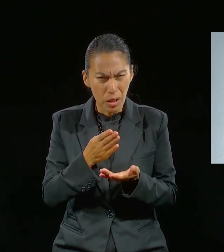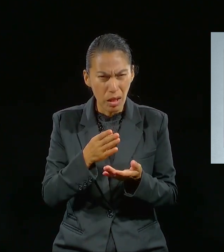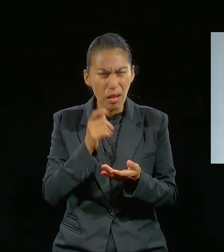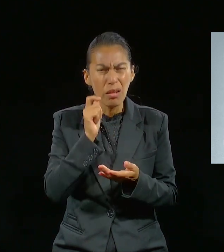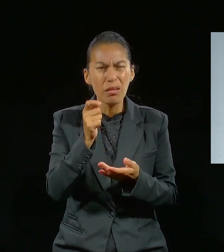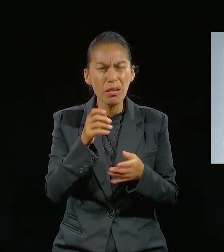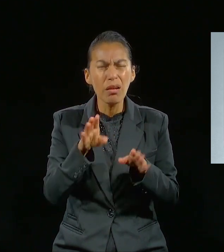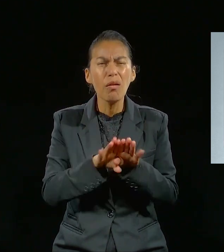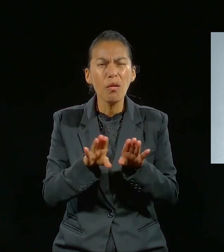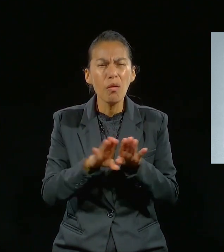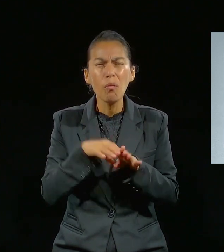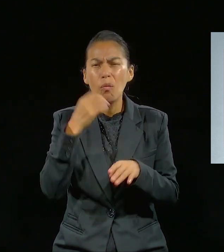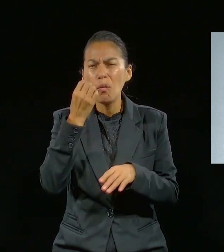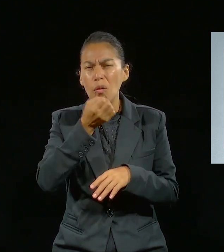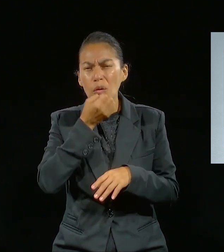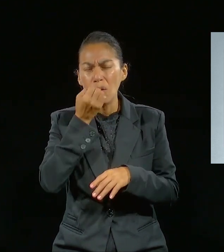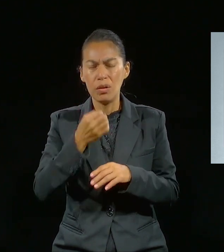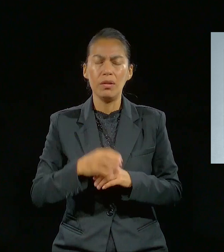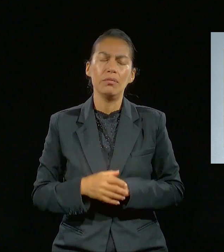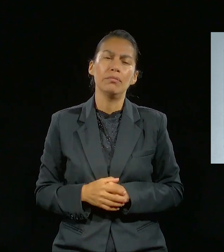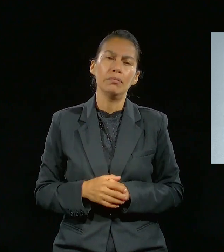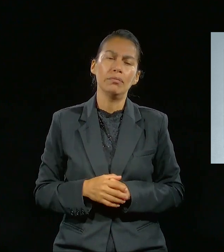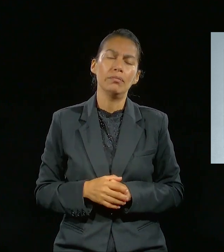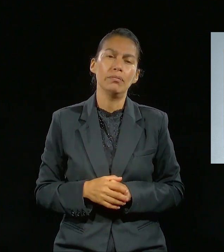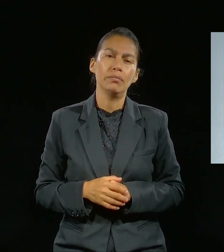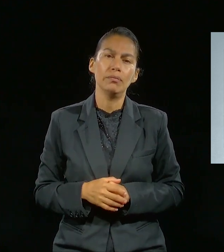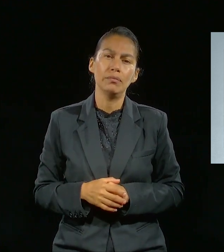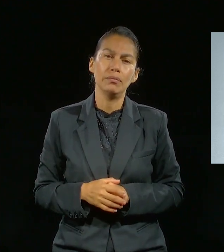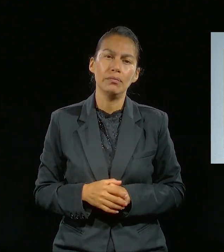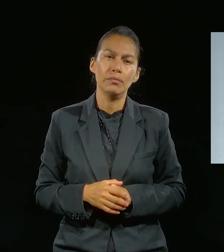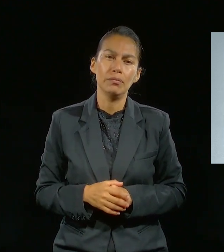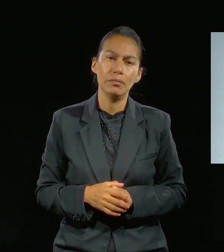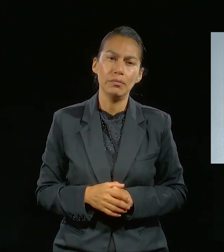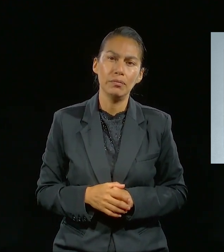¿Puede decirnos cómo son sus oraciones por su hijo o por sus hijos?